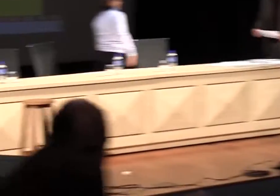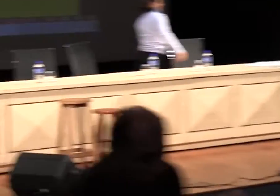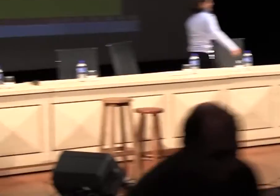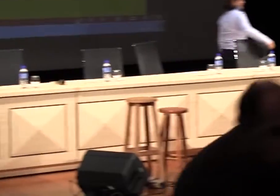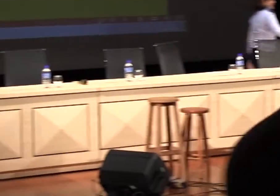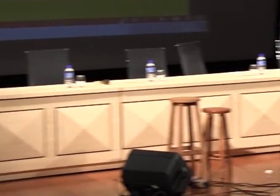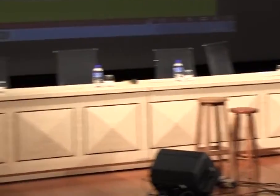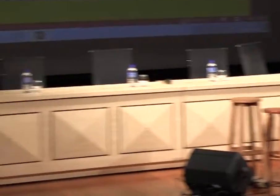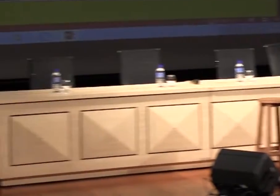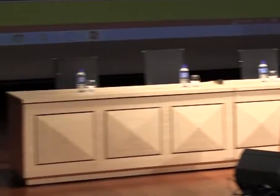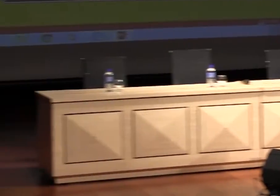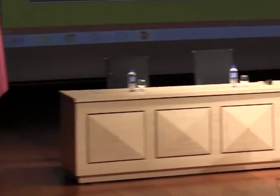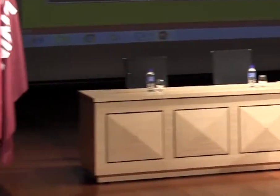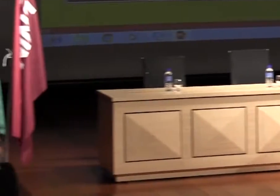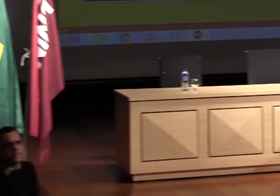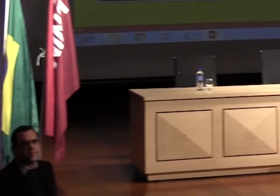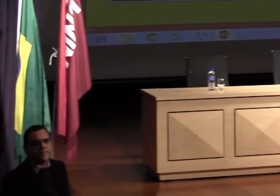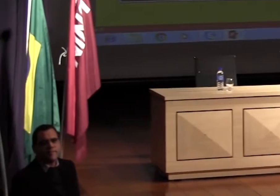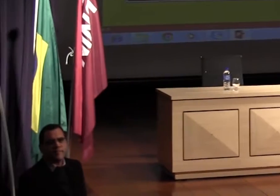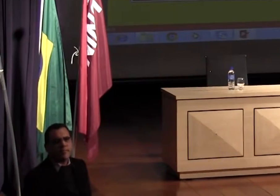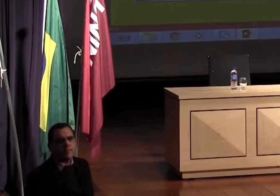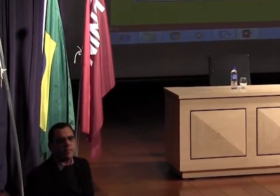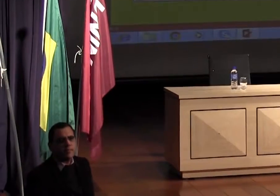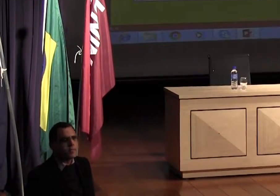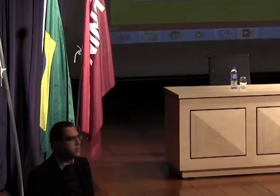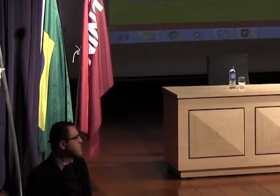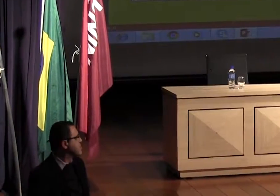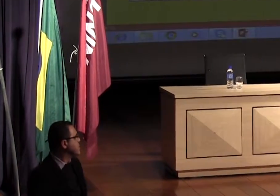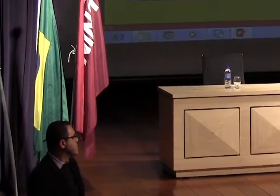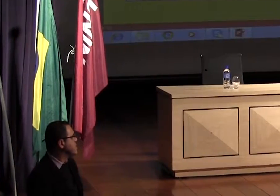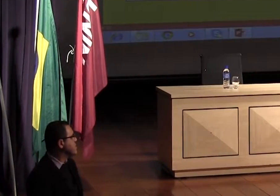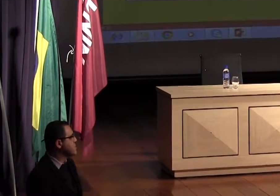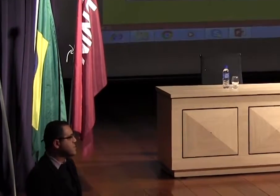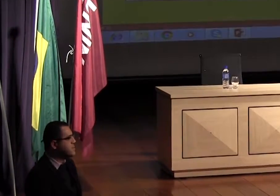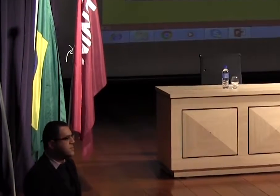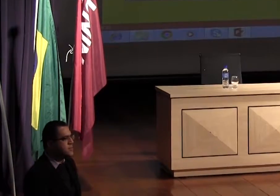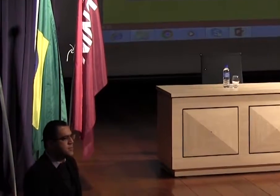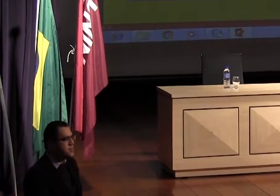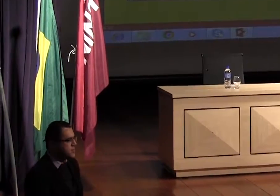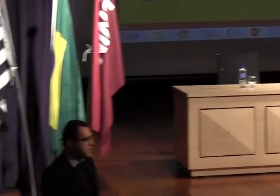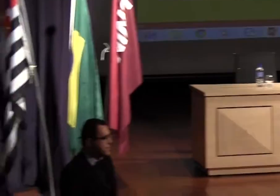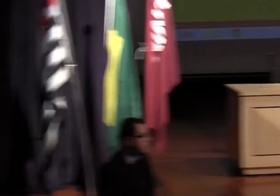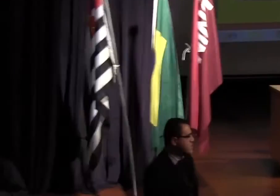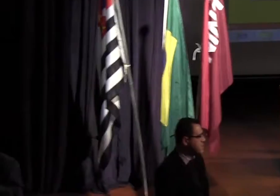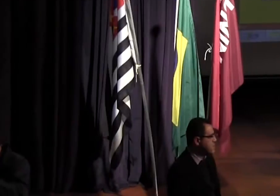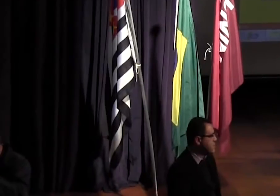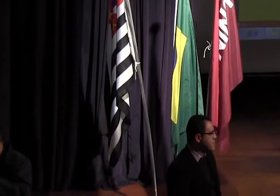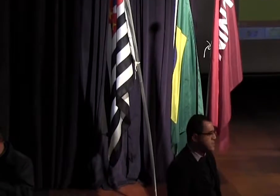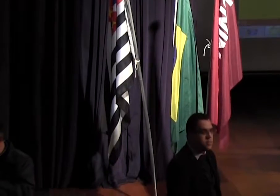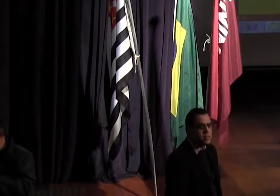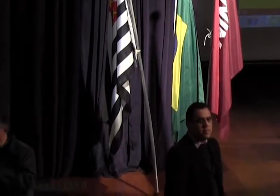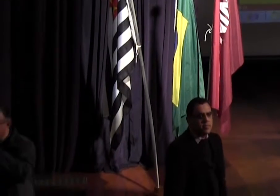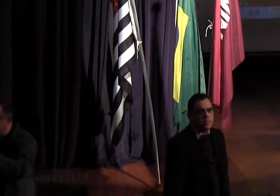juntamente com ele o conselheiro que vai representar a região